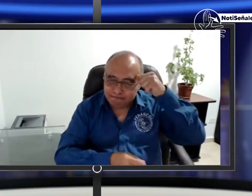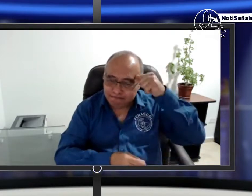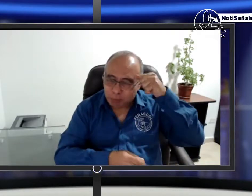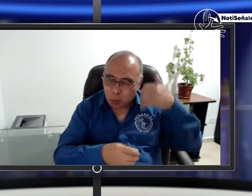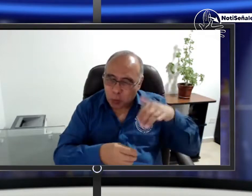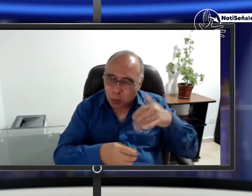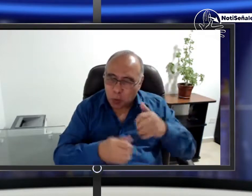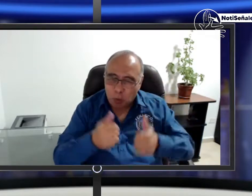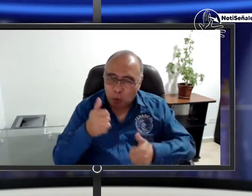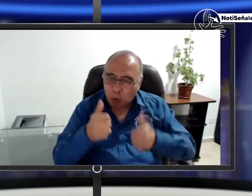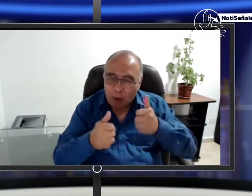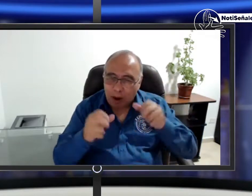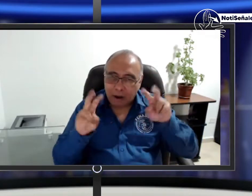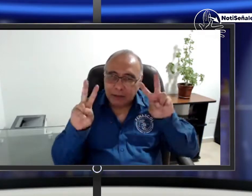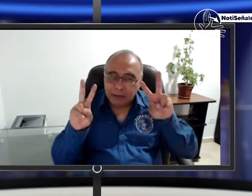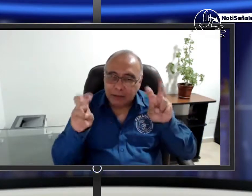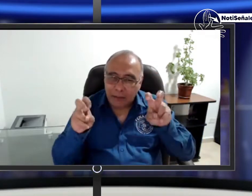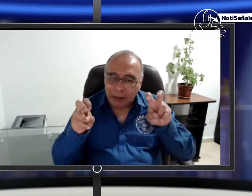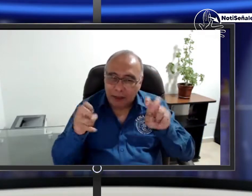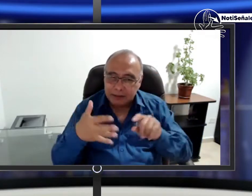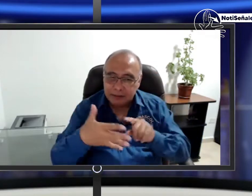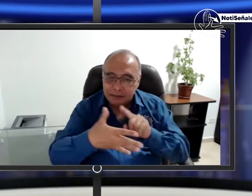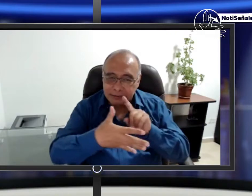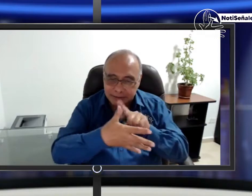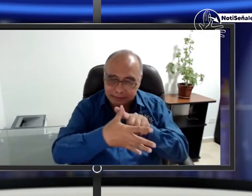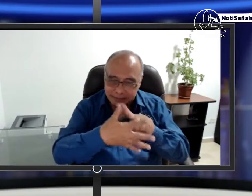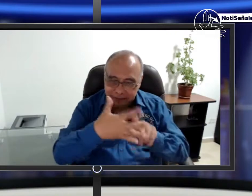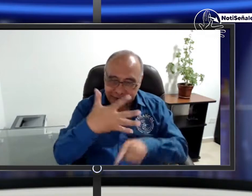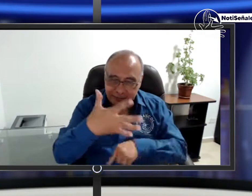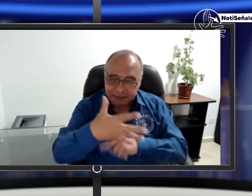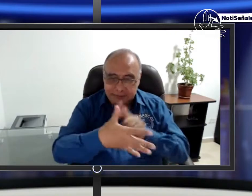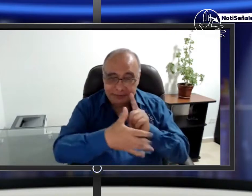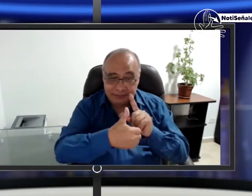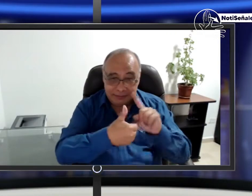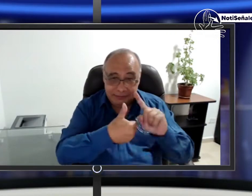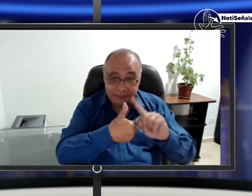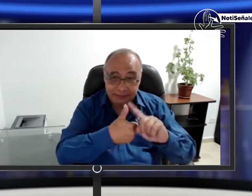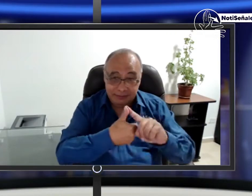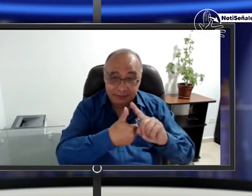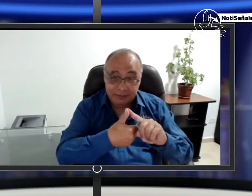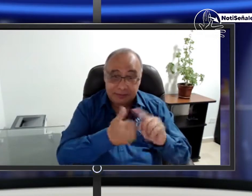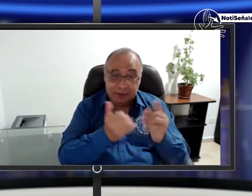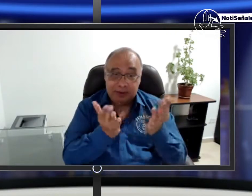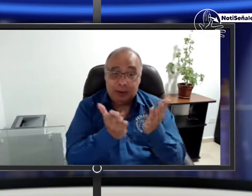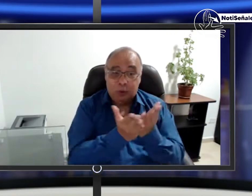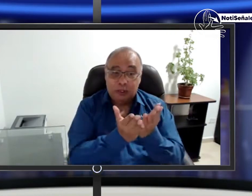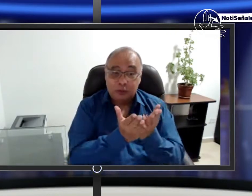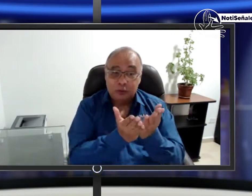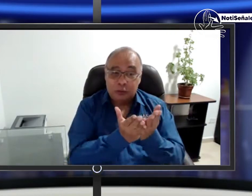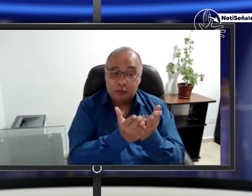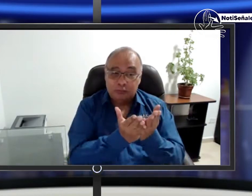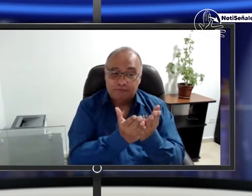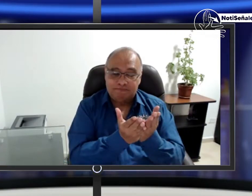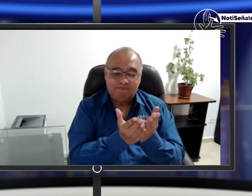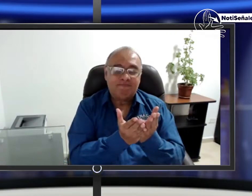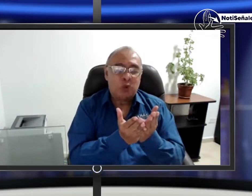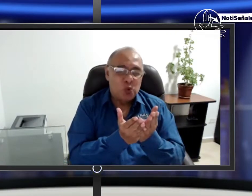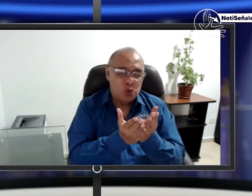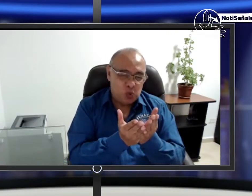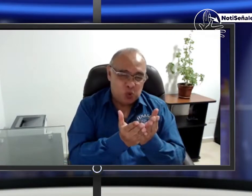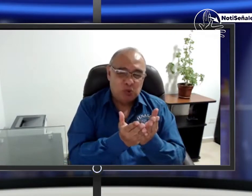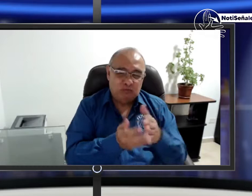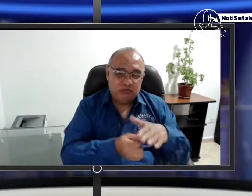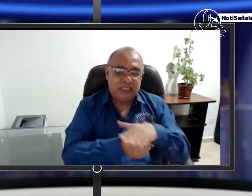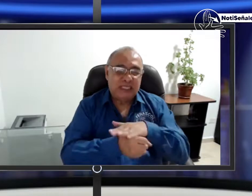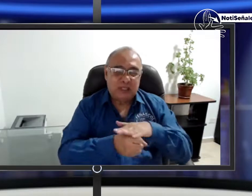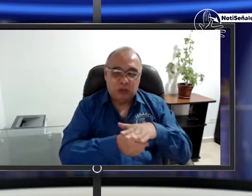congreso y que es importante recordarlos el primero tiene que ver